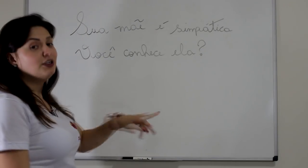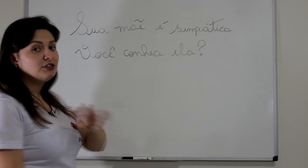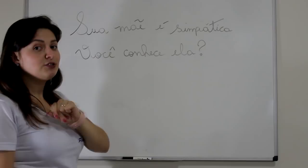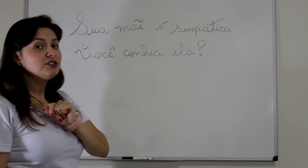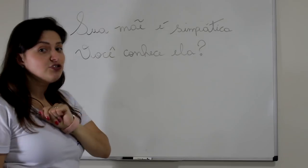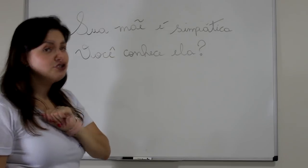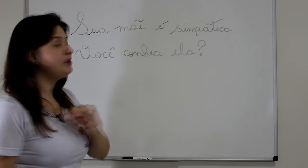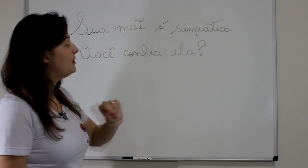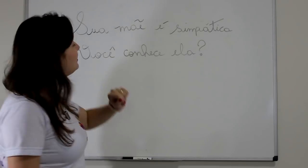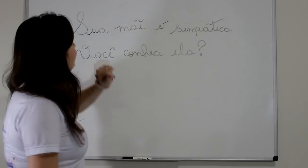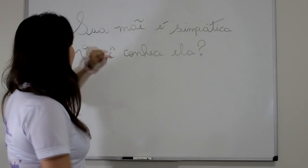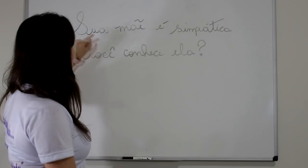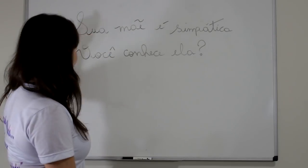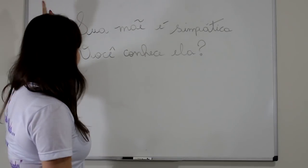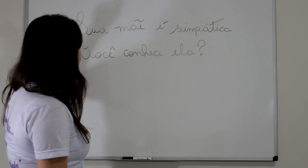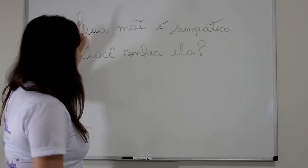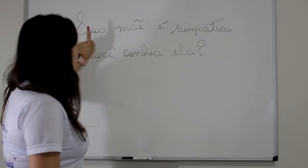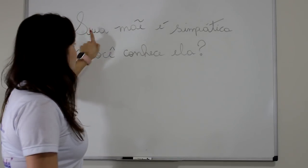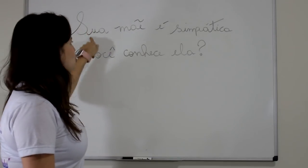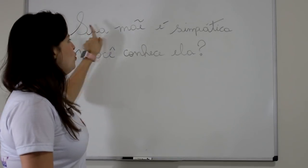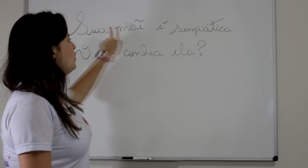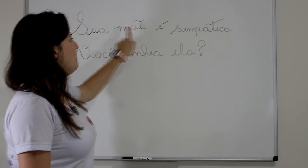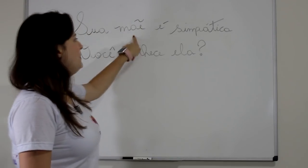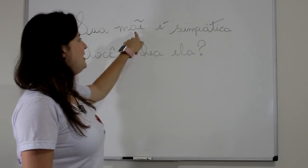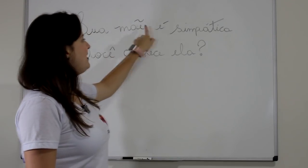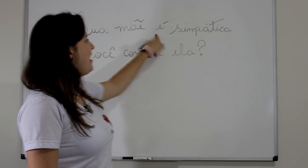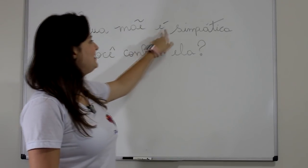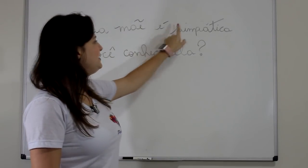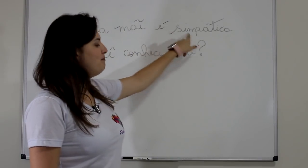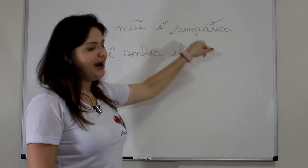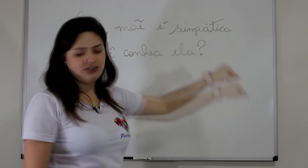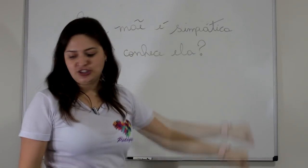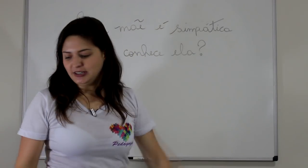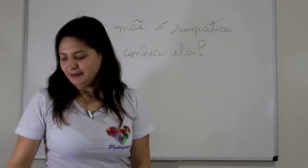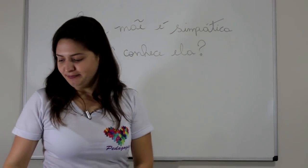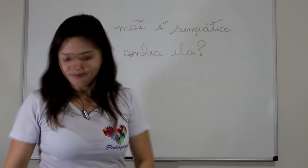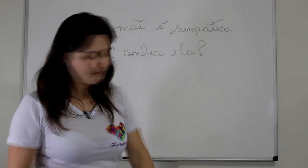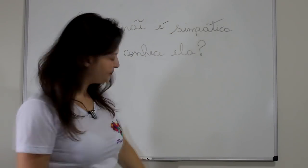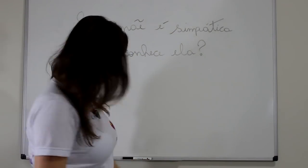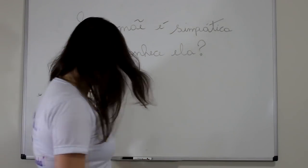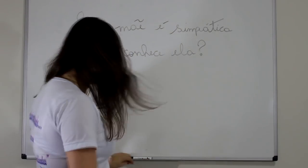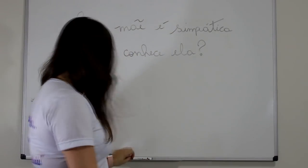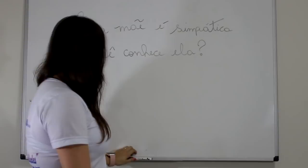quantas coisas a gente está aprendendo aqui hoje. Sua mãe é simpática.